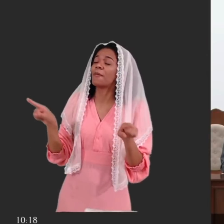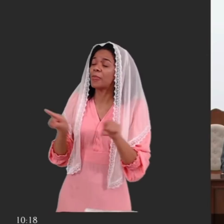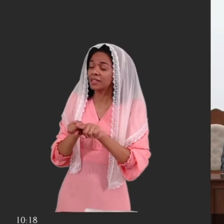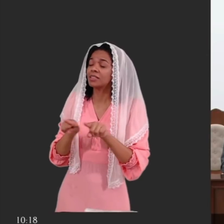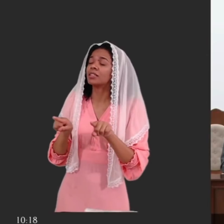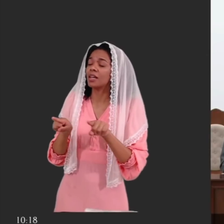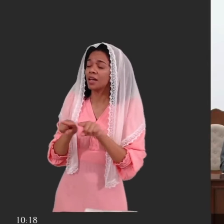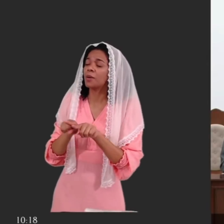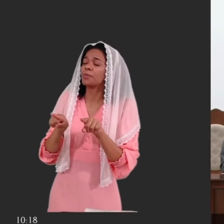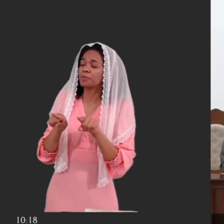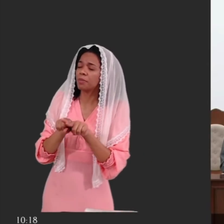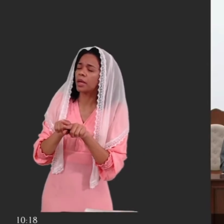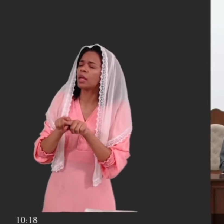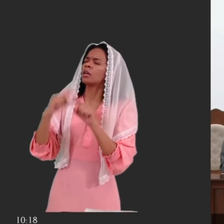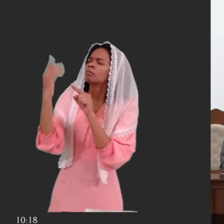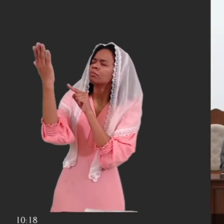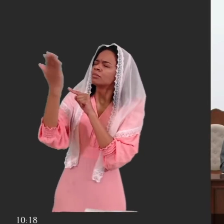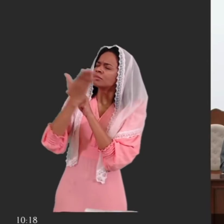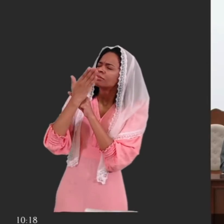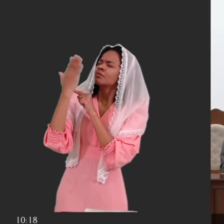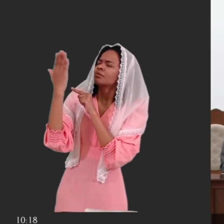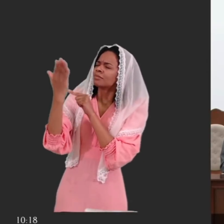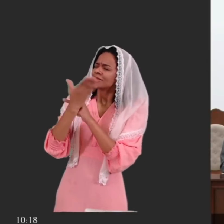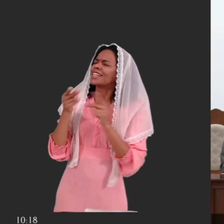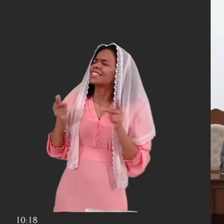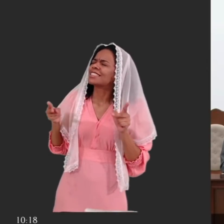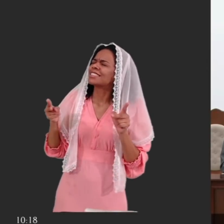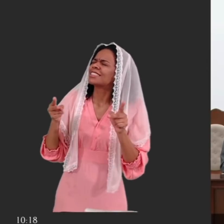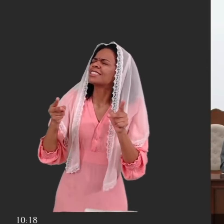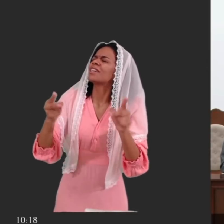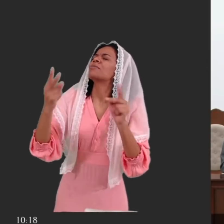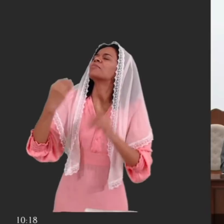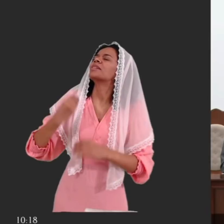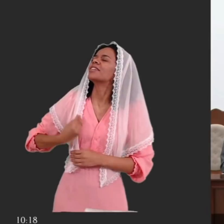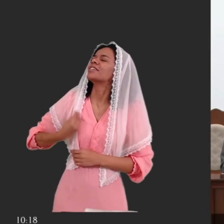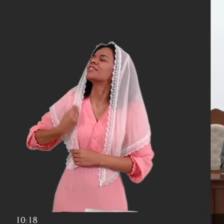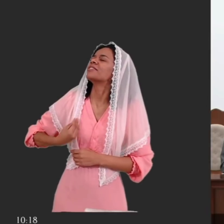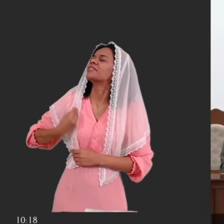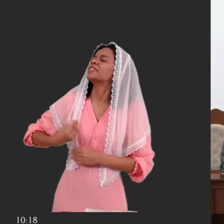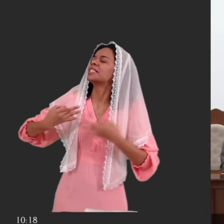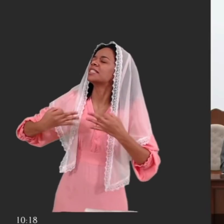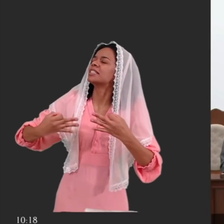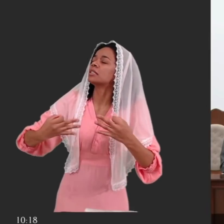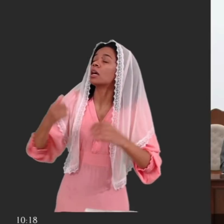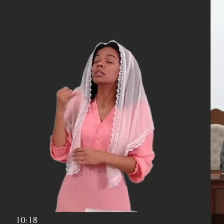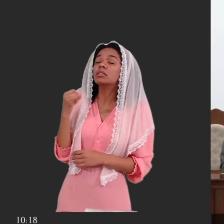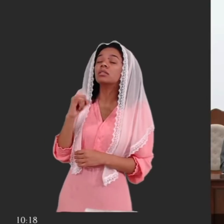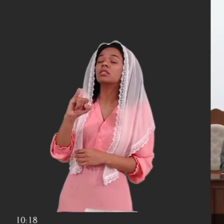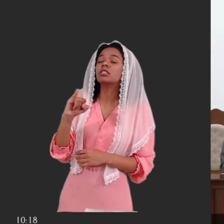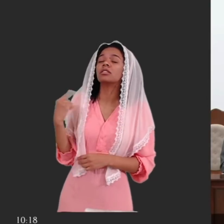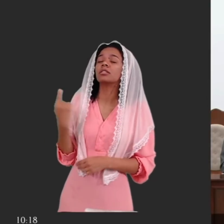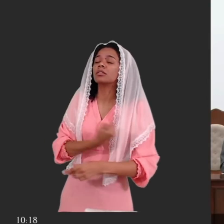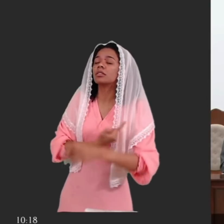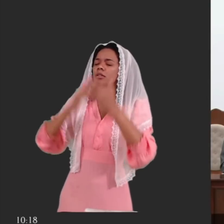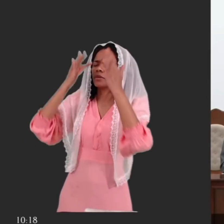esta ajuda não faltará até o fim da nossa vida, se nós formos fiéis e obedientes à